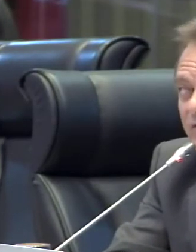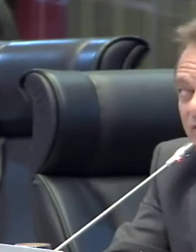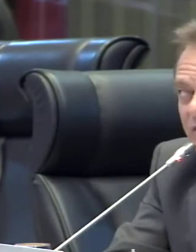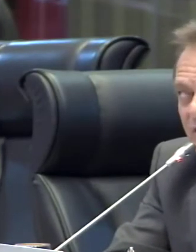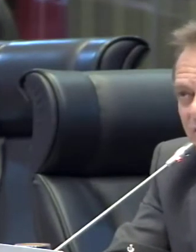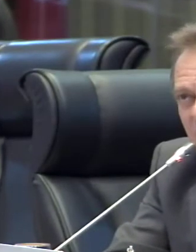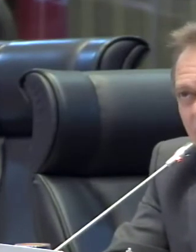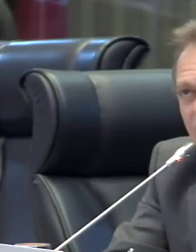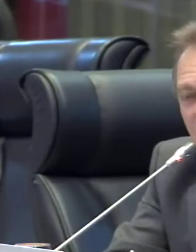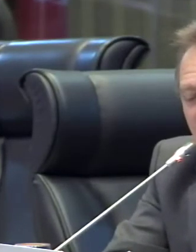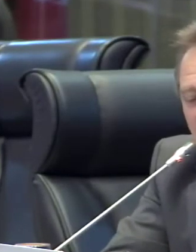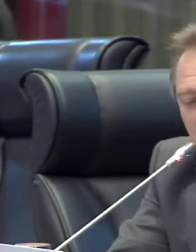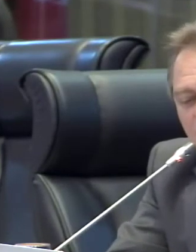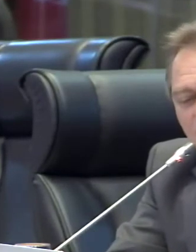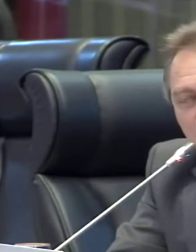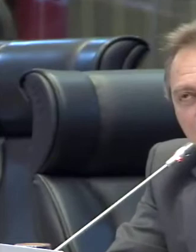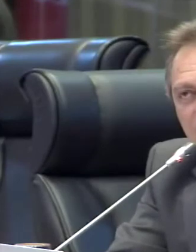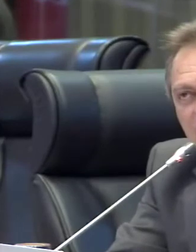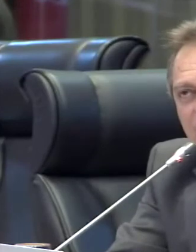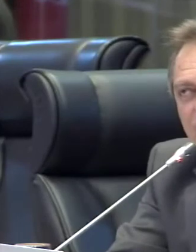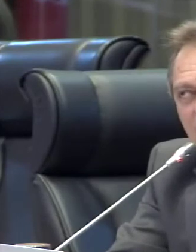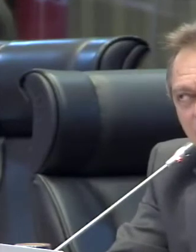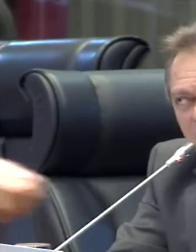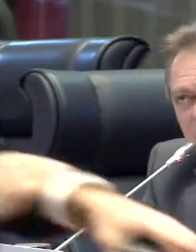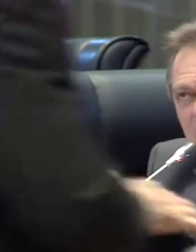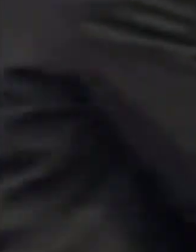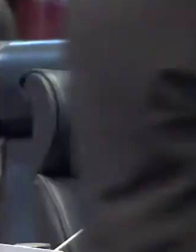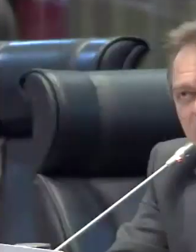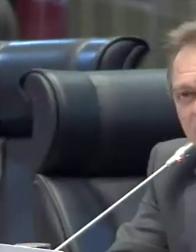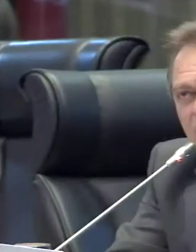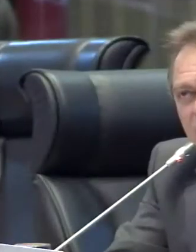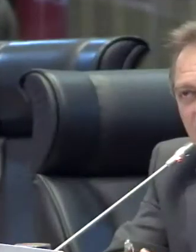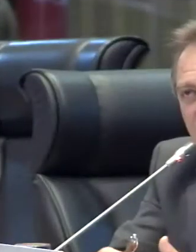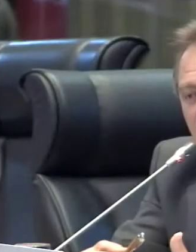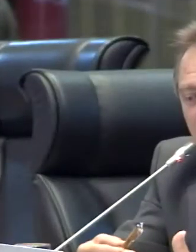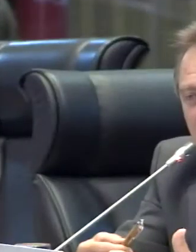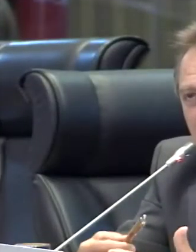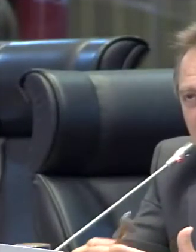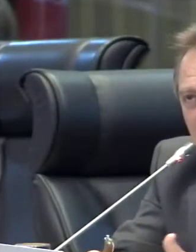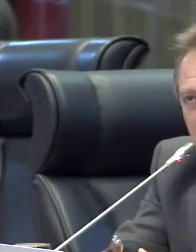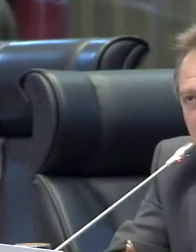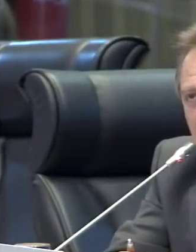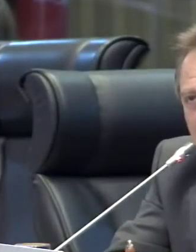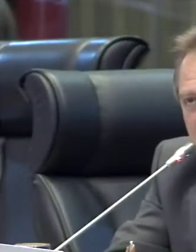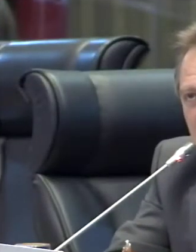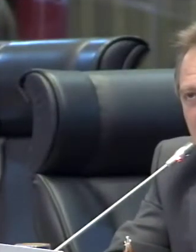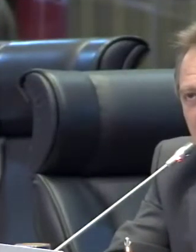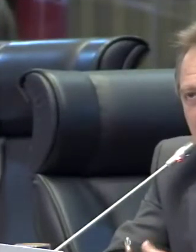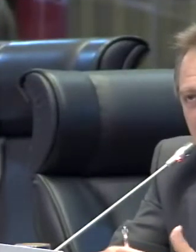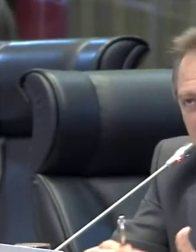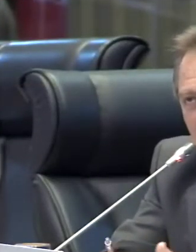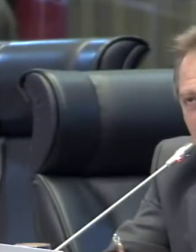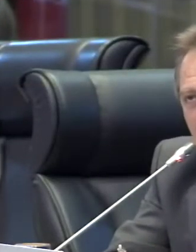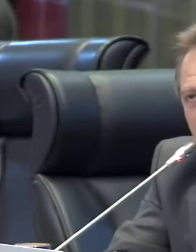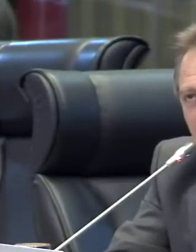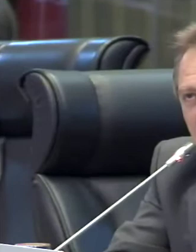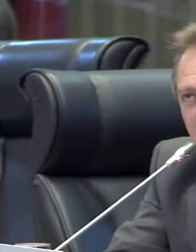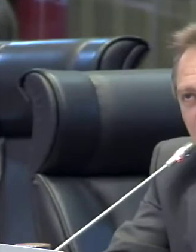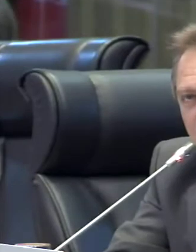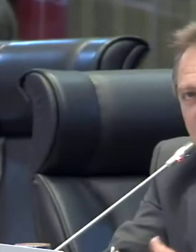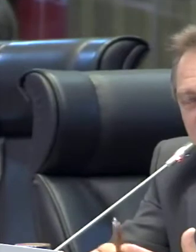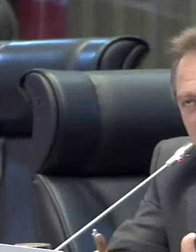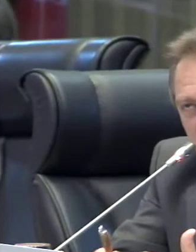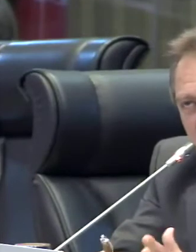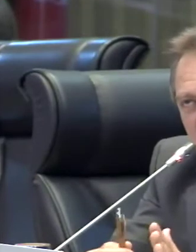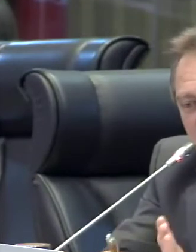ajudar em alguma coisa, e você disse, Hélio, o processo está correndo e que o tribunal decidir será